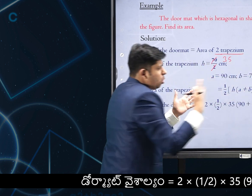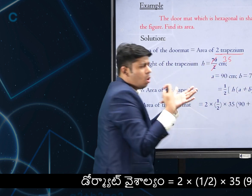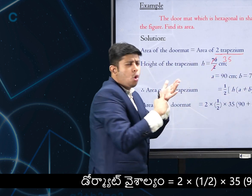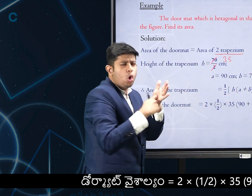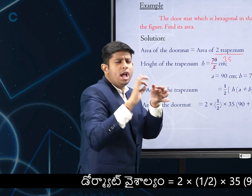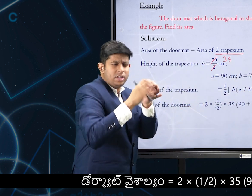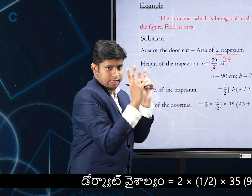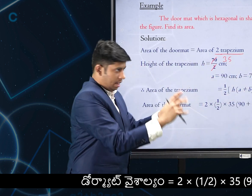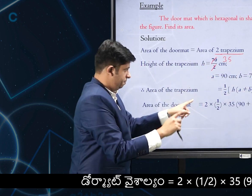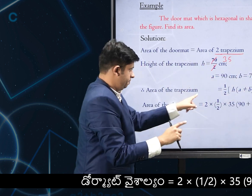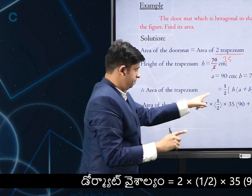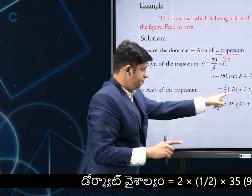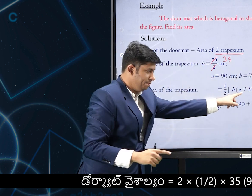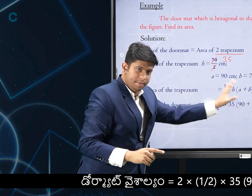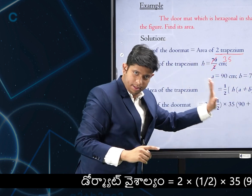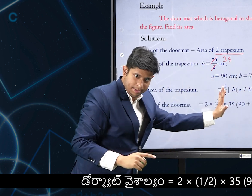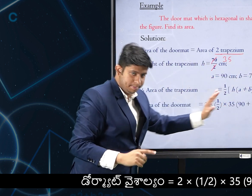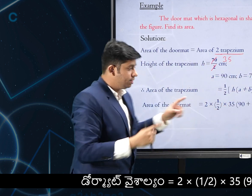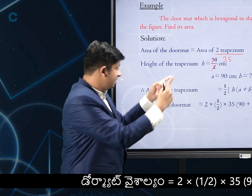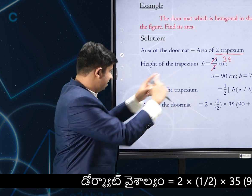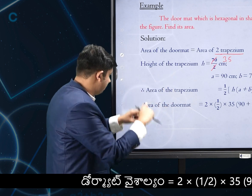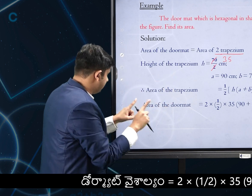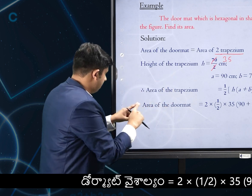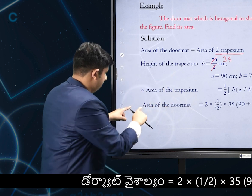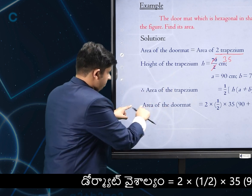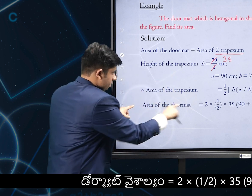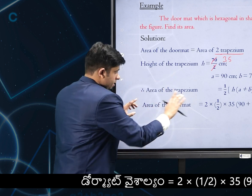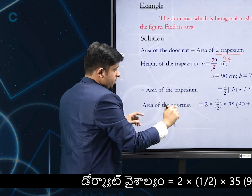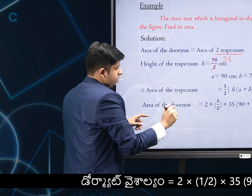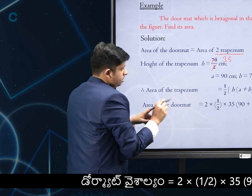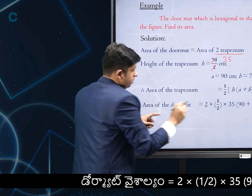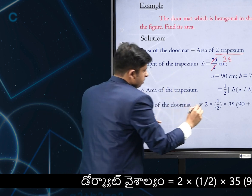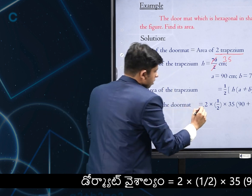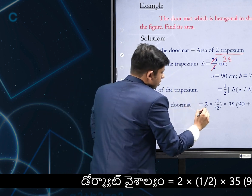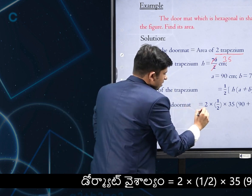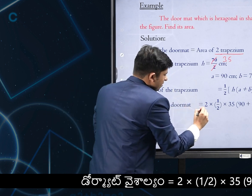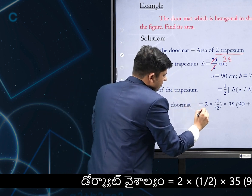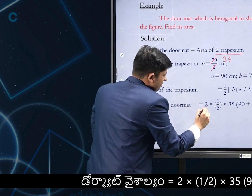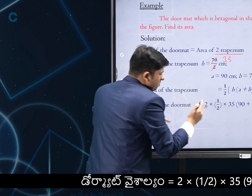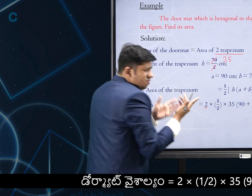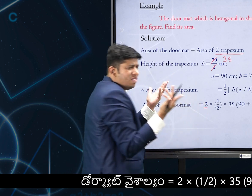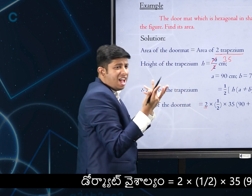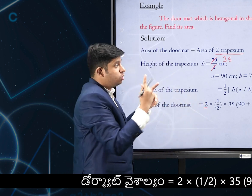డోర్మ్యాట్ వైశాల్యం = 2 × 1/2 × 35 × 90 ×